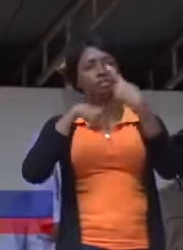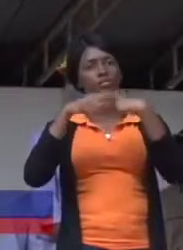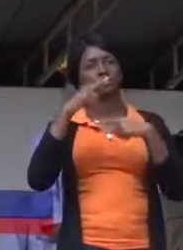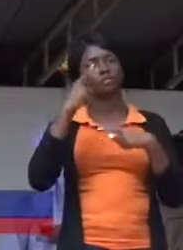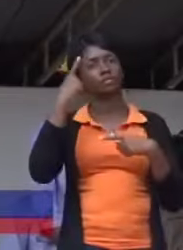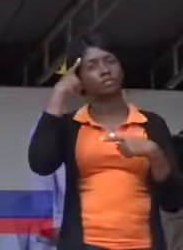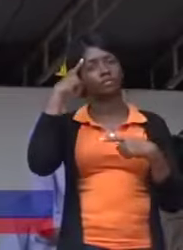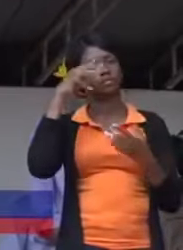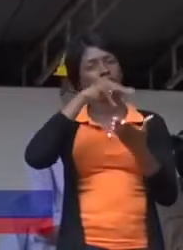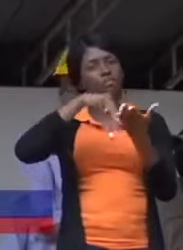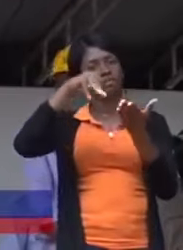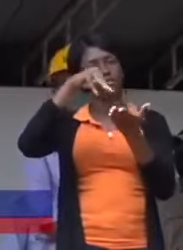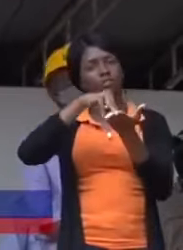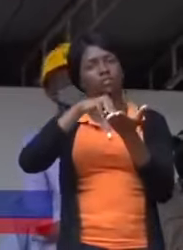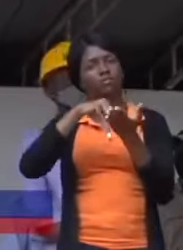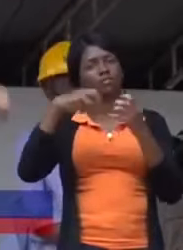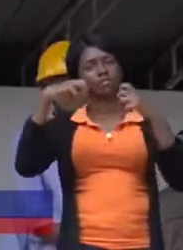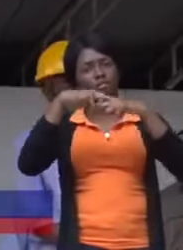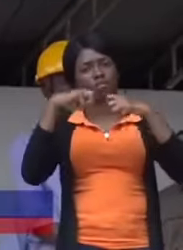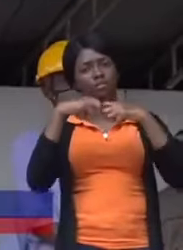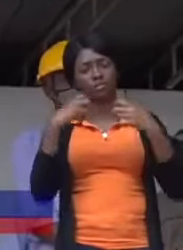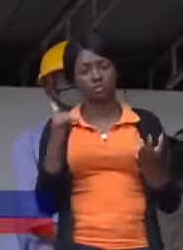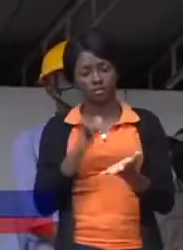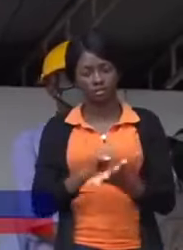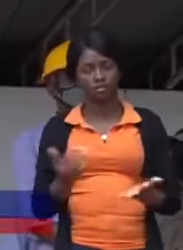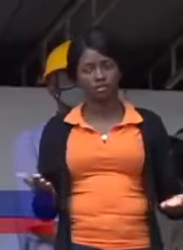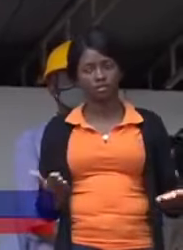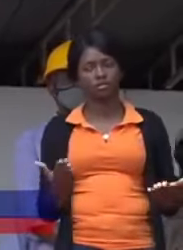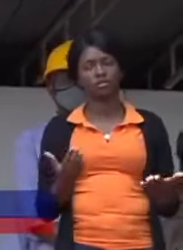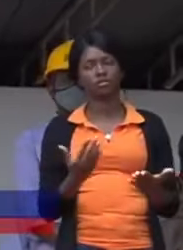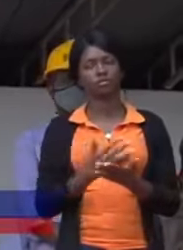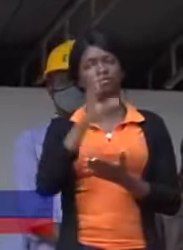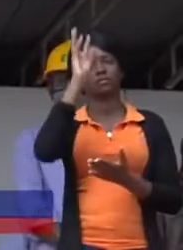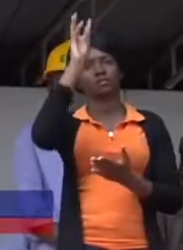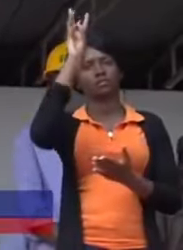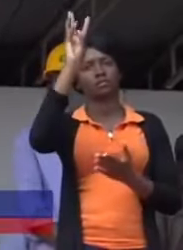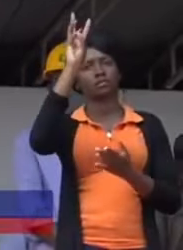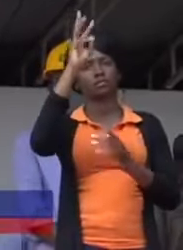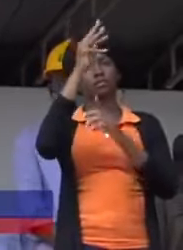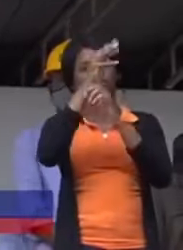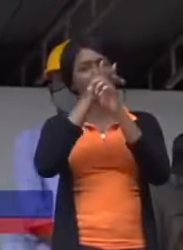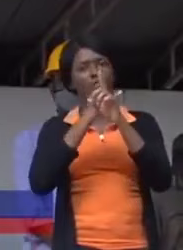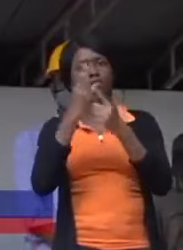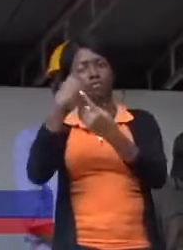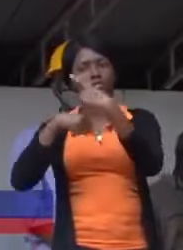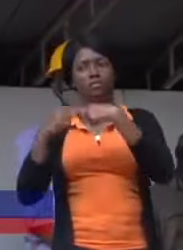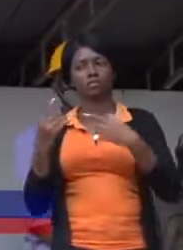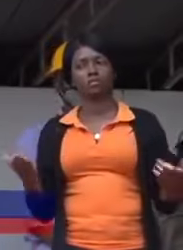inaugurer centrale électrique ça. Le 6 mai, m'a tourné.